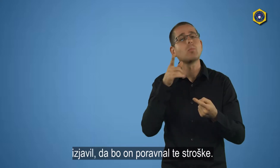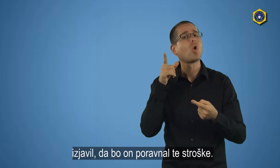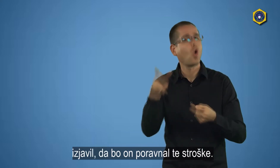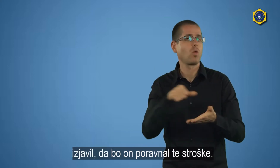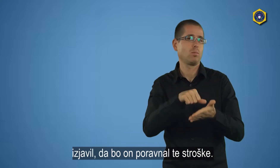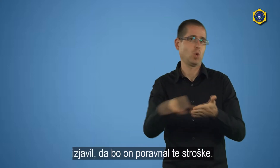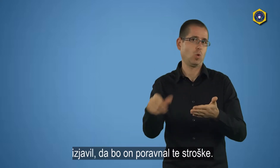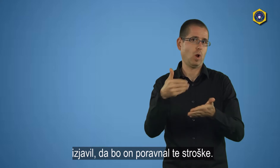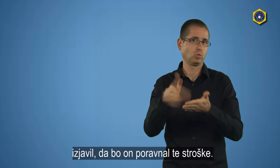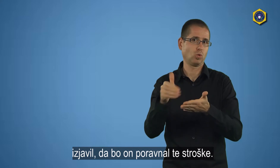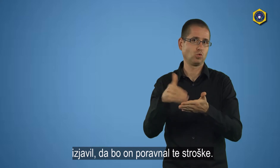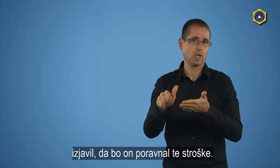stroške.